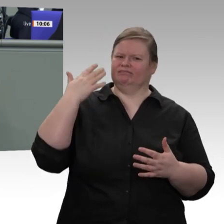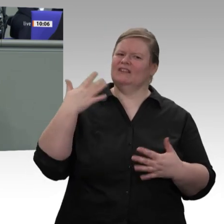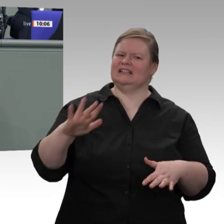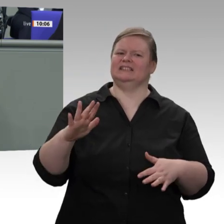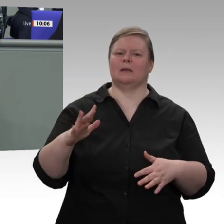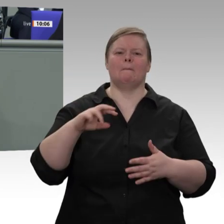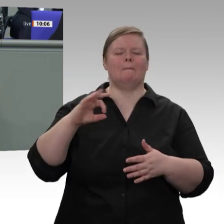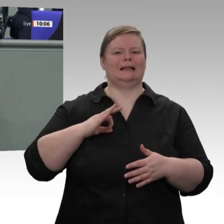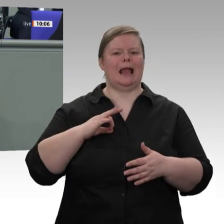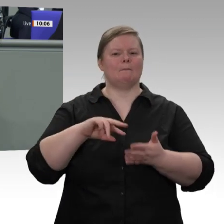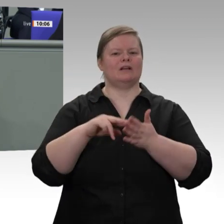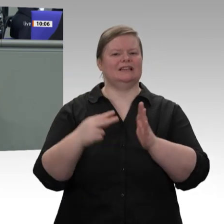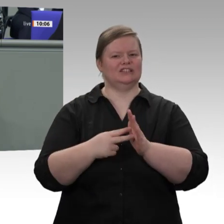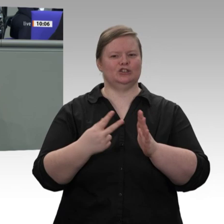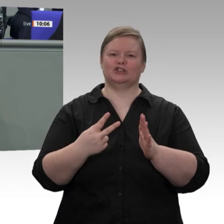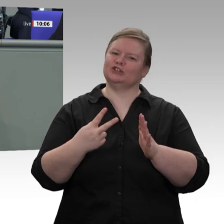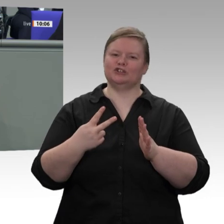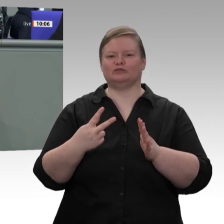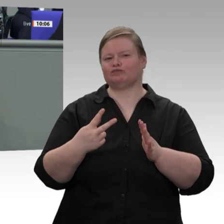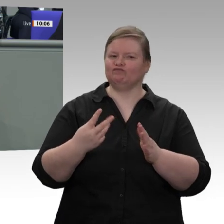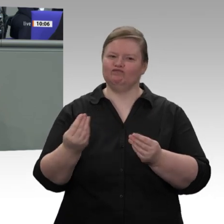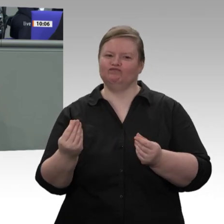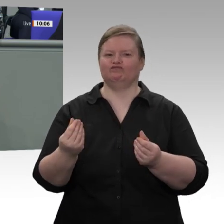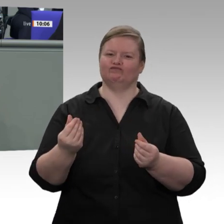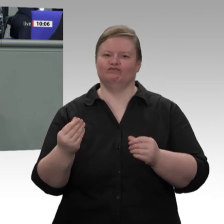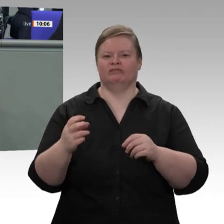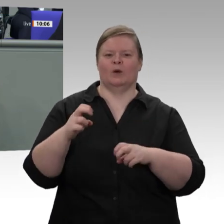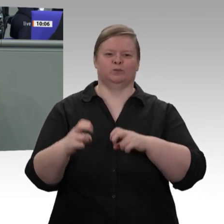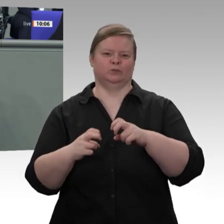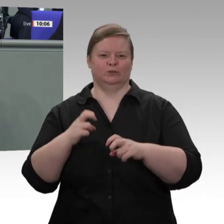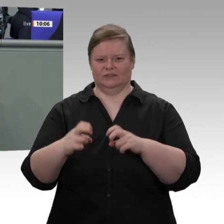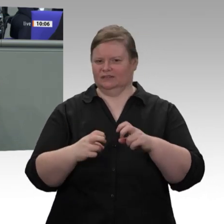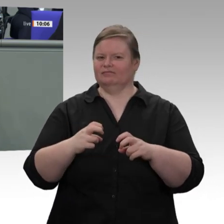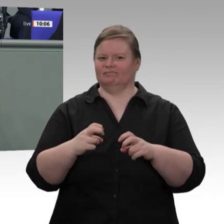Das bejaht er. Nicht Ihre Diffamierung, das ist der wahre Sachstand.